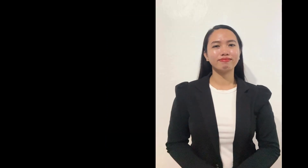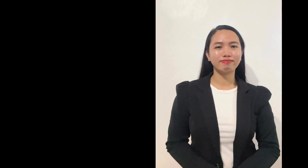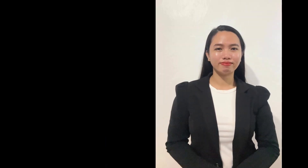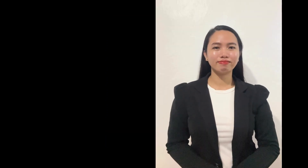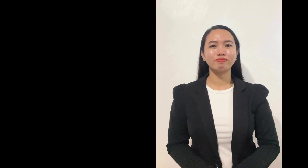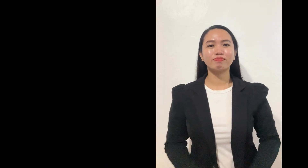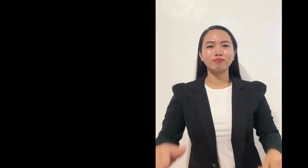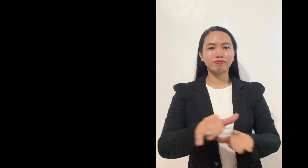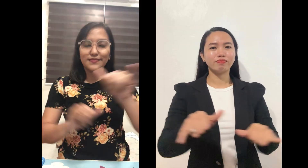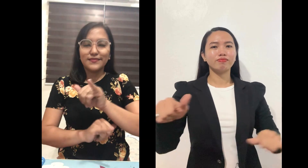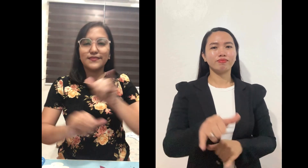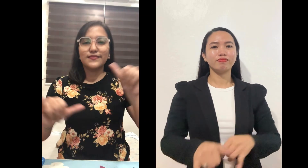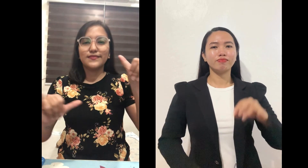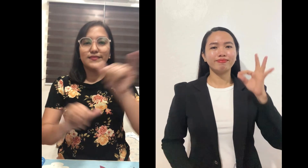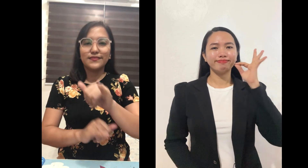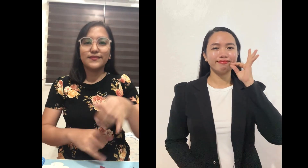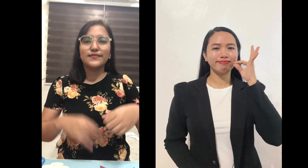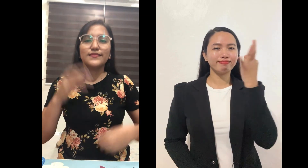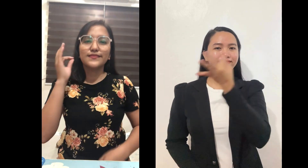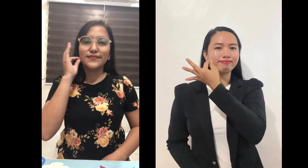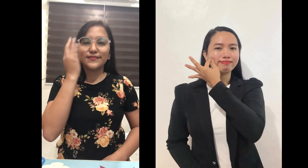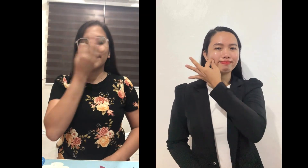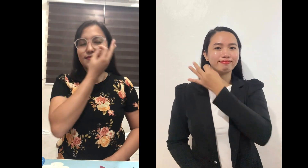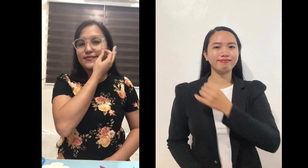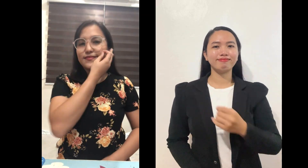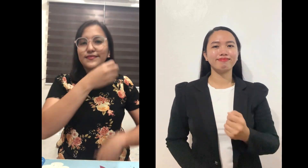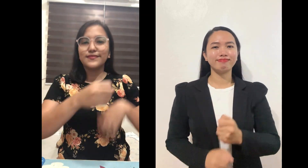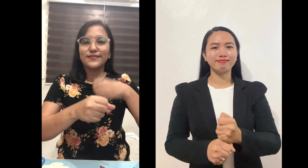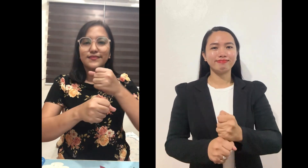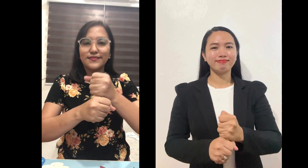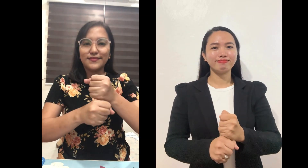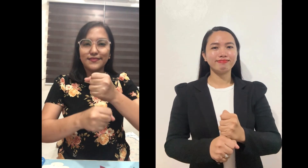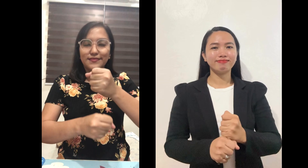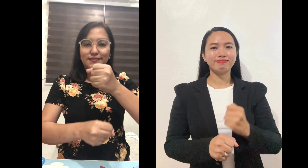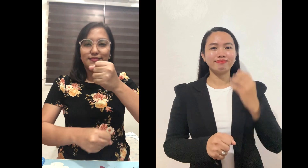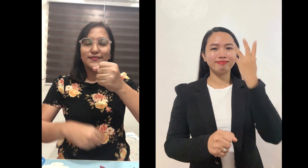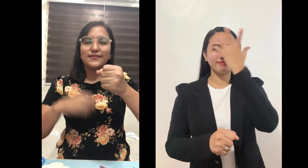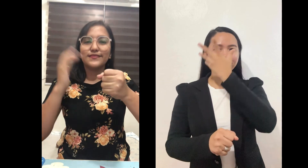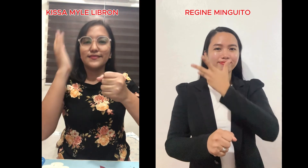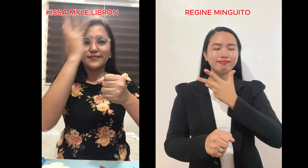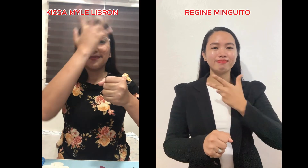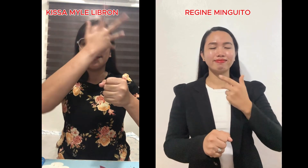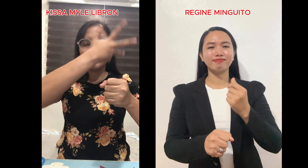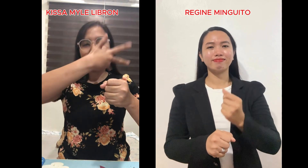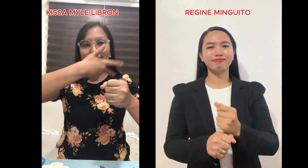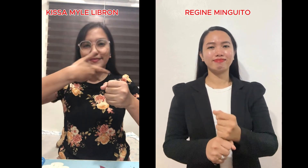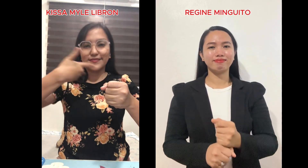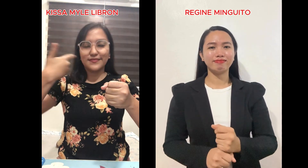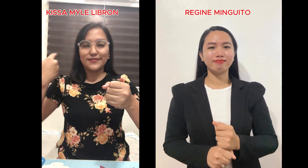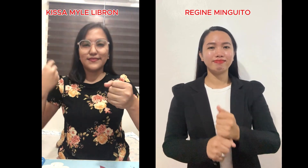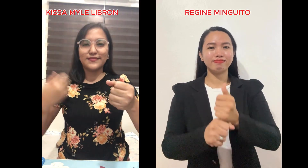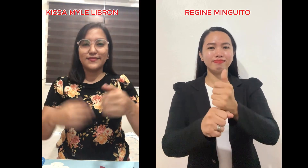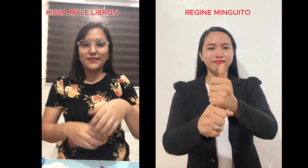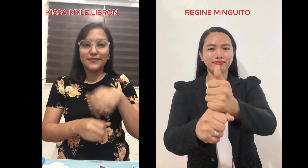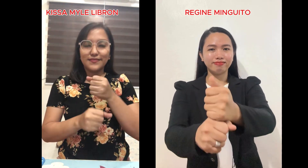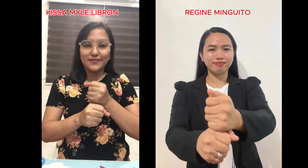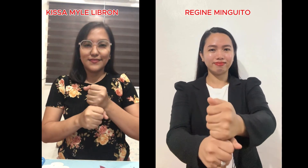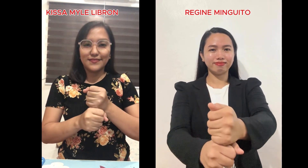Isang bulaklak na kay ganda na inabot mo